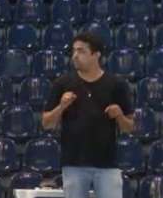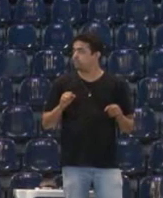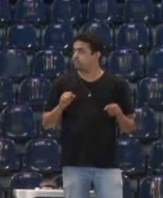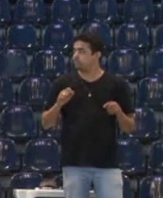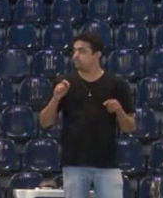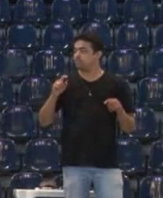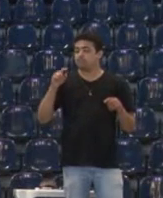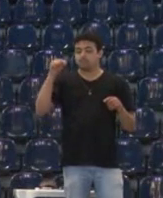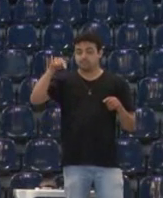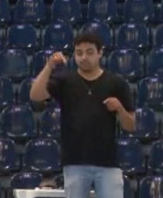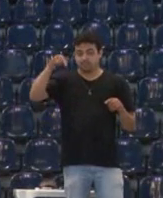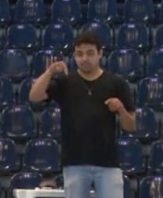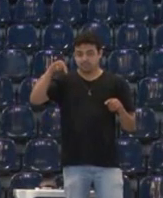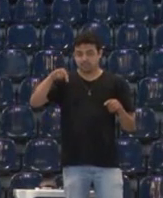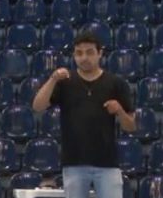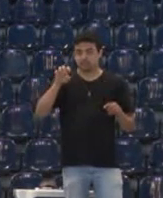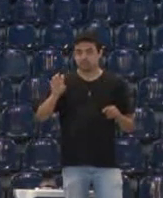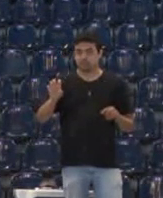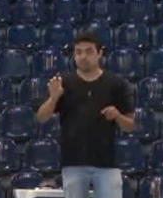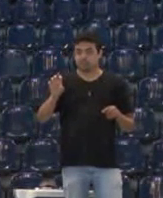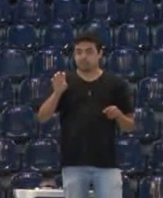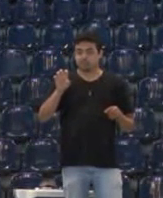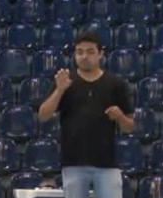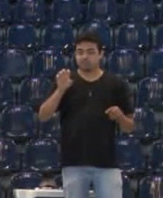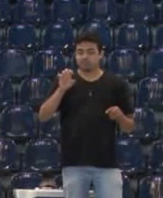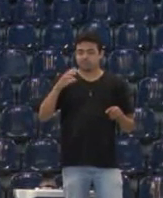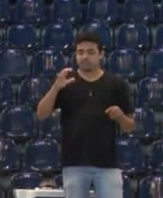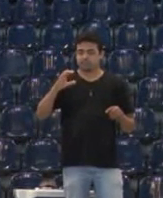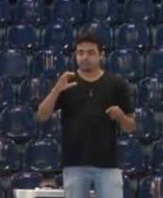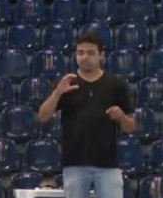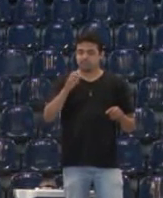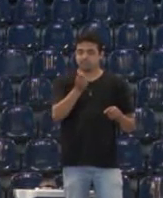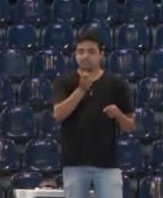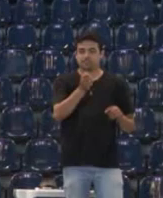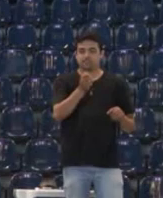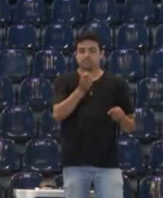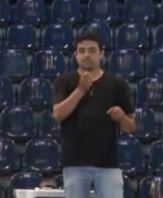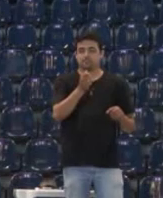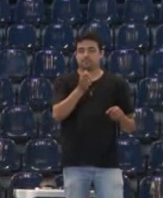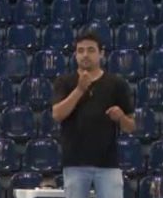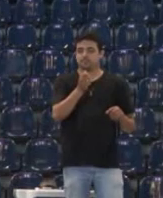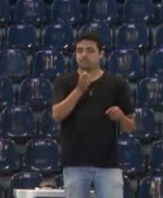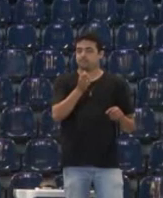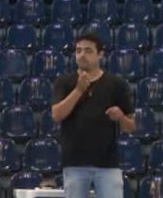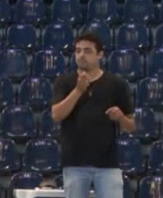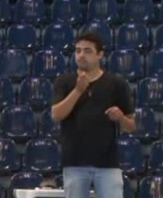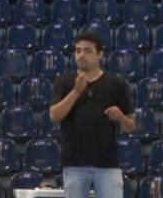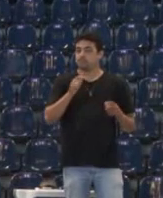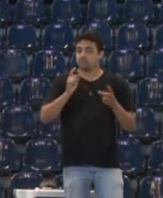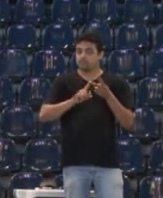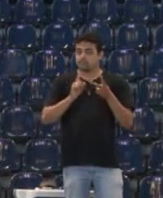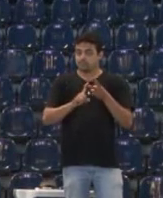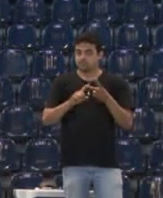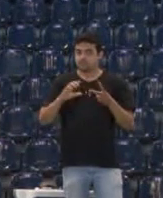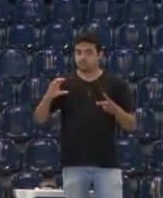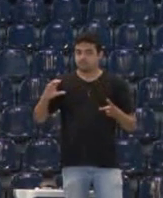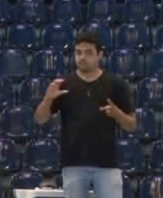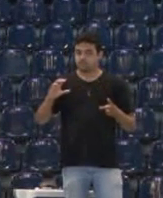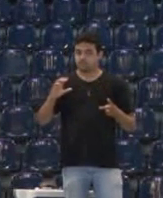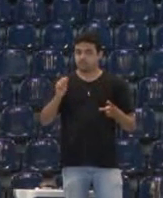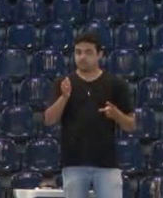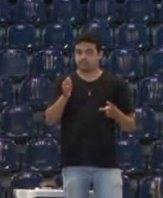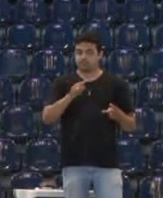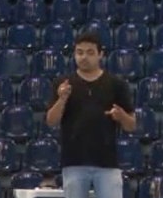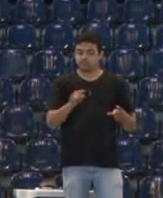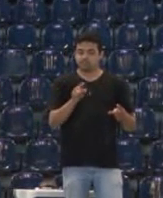essa é inscrito é secid ilha a e casa atacar a à